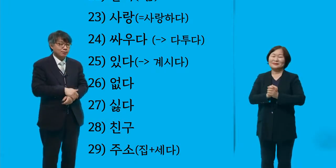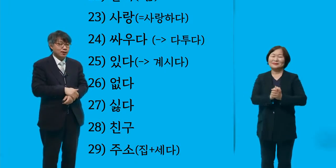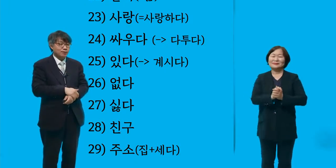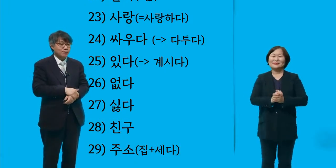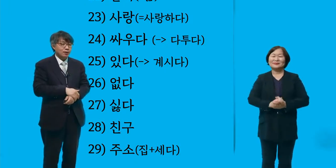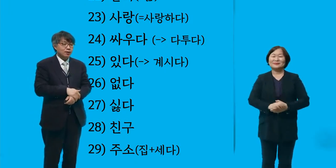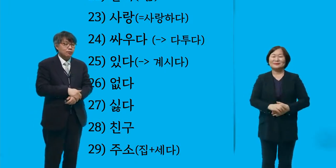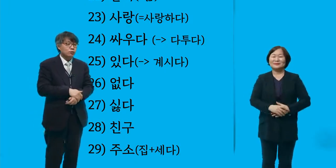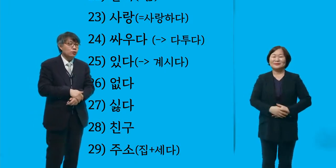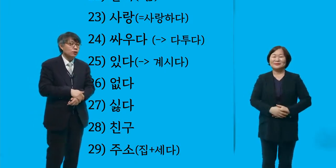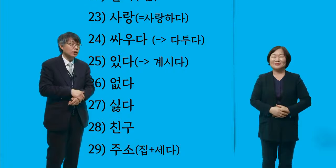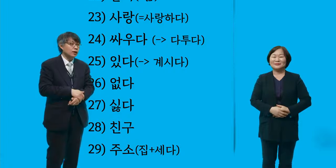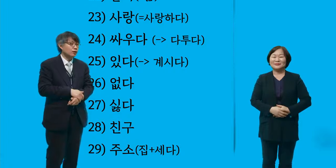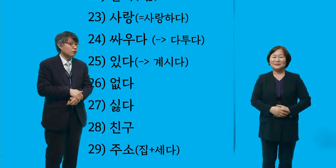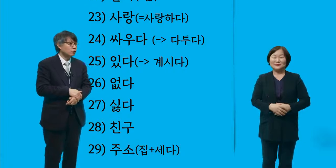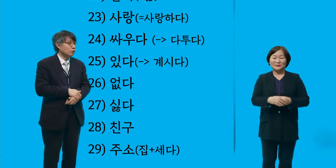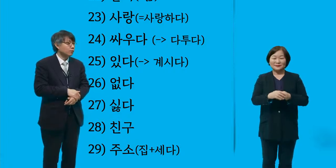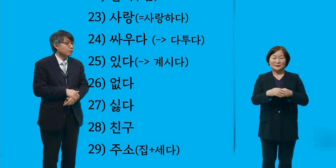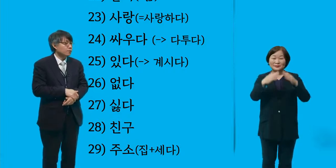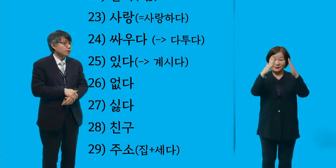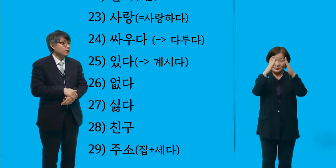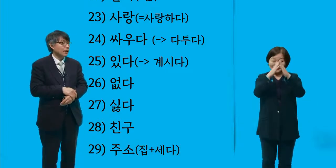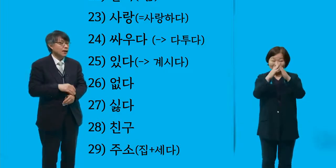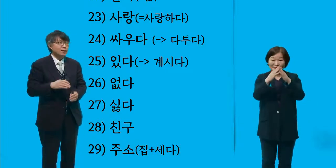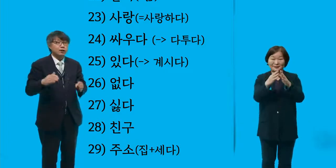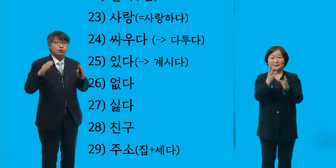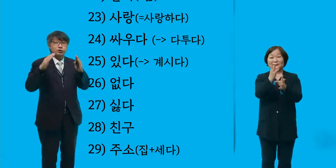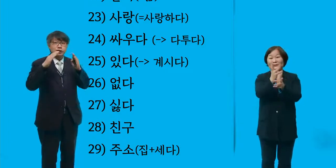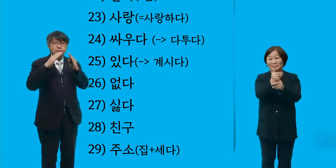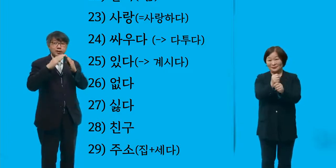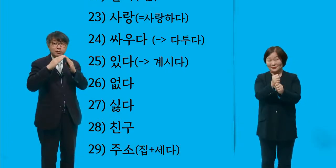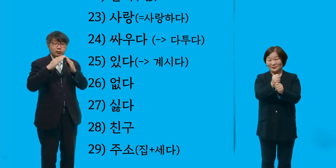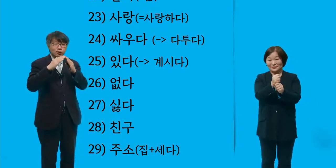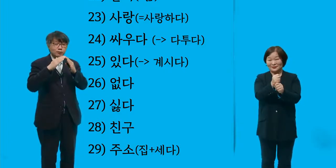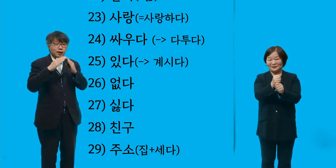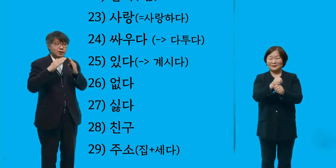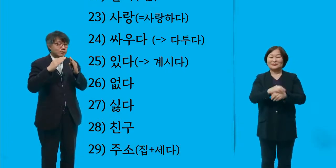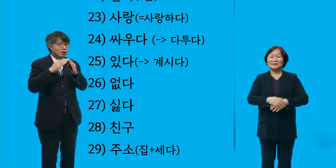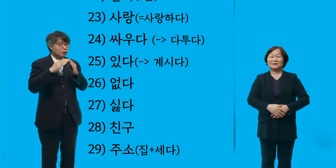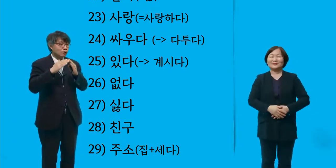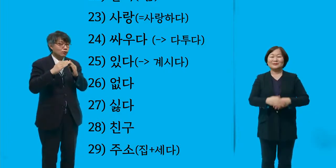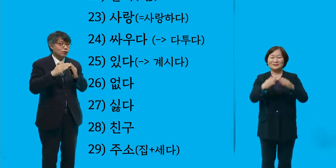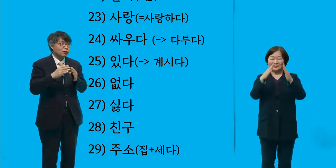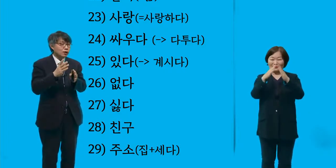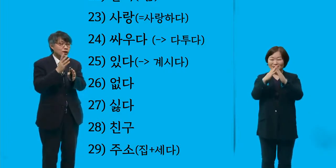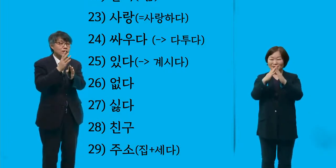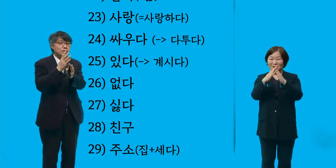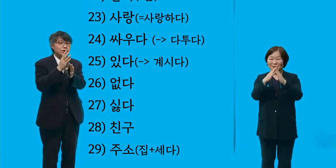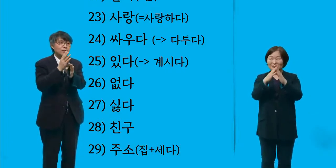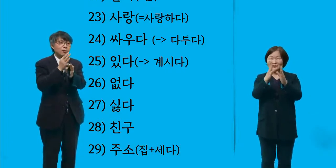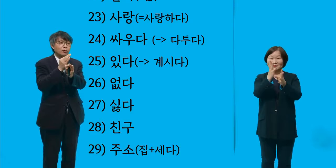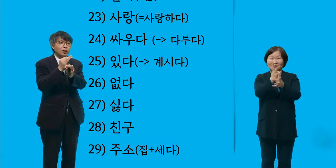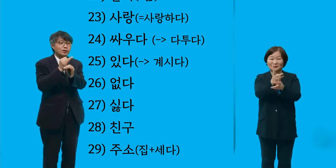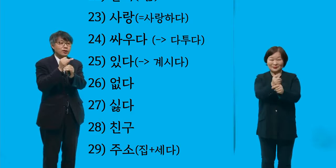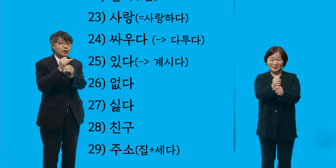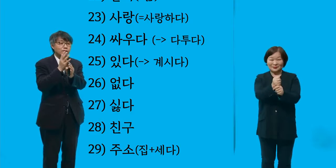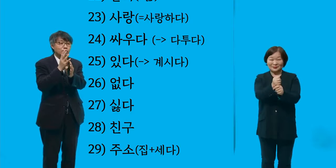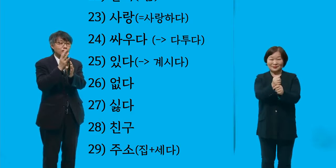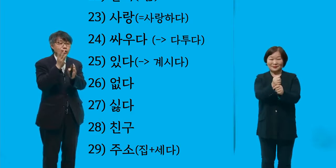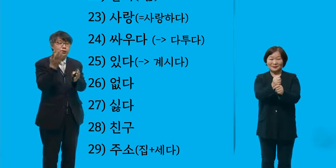친하다입니다. 주소는 어떻게 할까요? 주소. 자, 이거는 집이라는 수어입니다. 집이라는 수어고요. 집이 번호가 있어요.